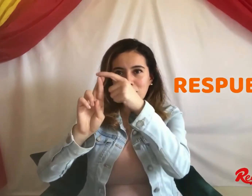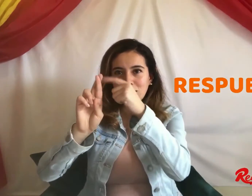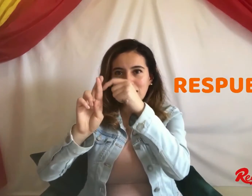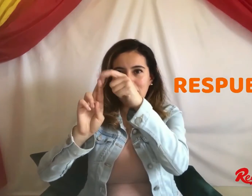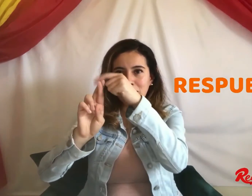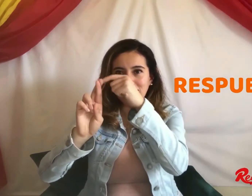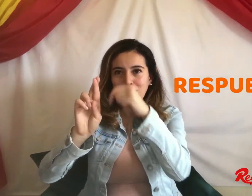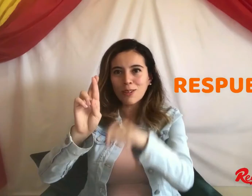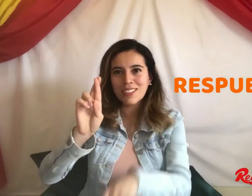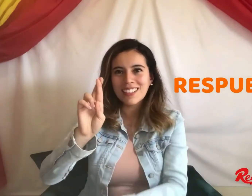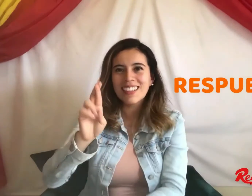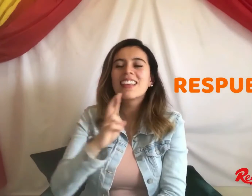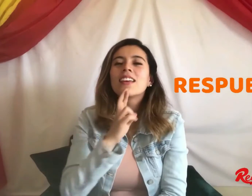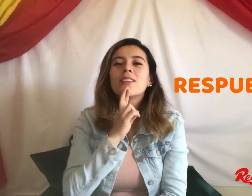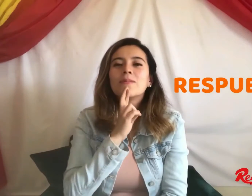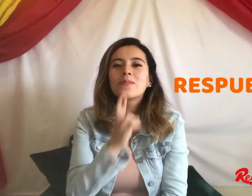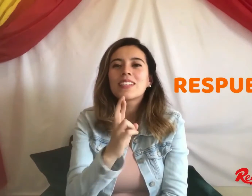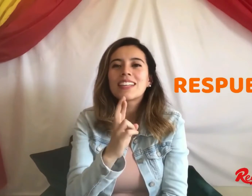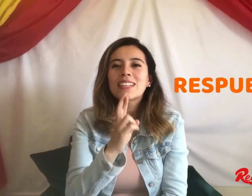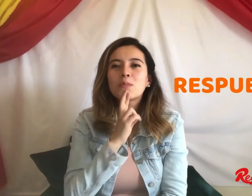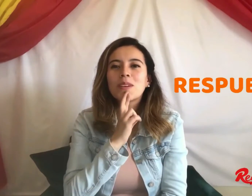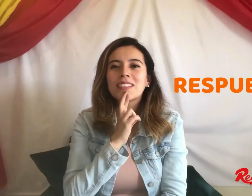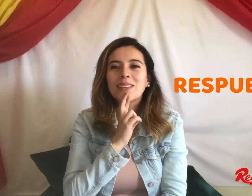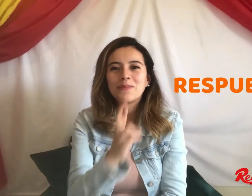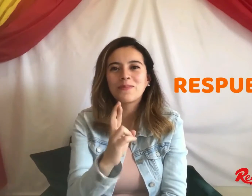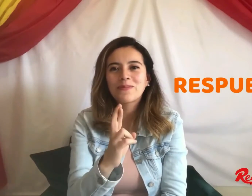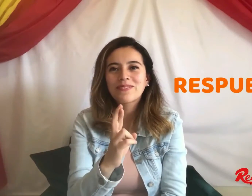aquí abrazados. Respuesta.